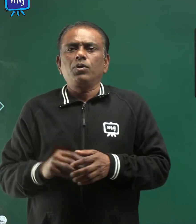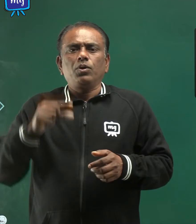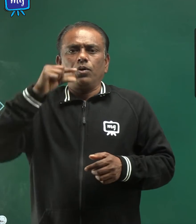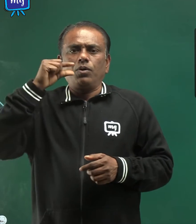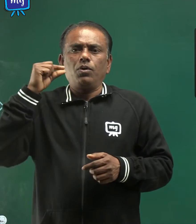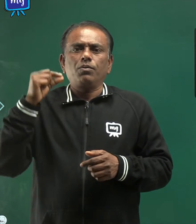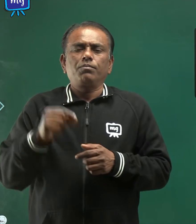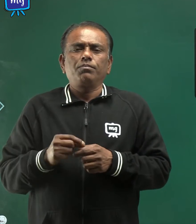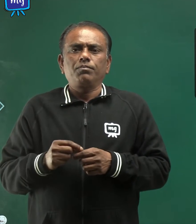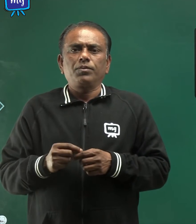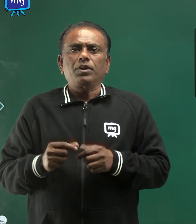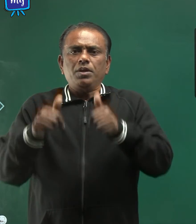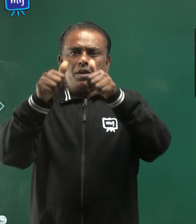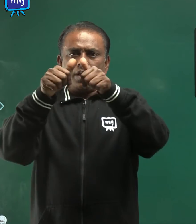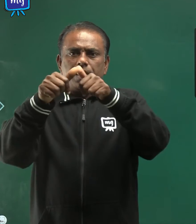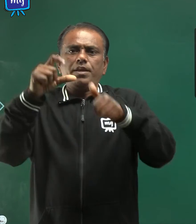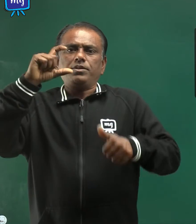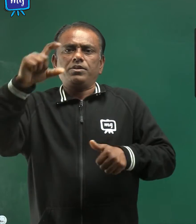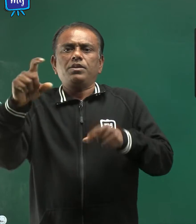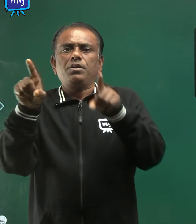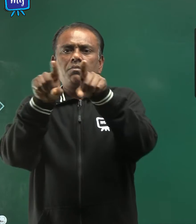और AC बराबर